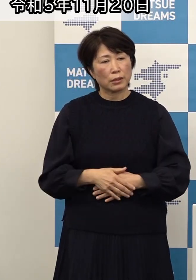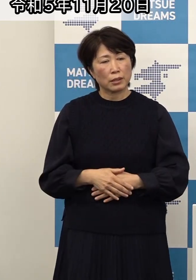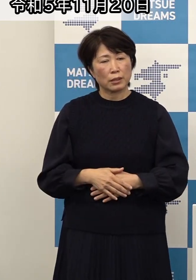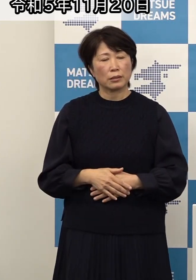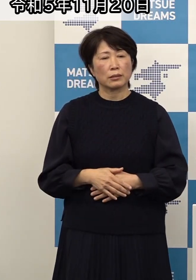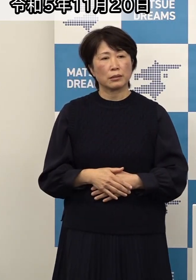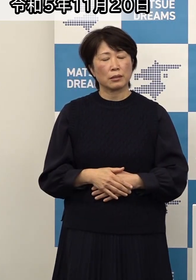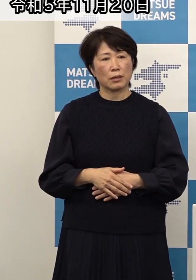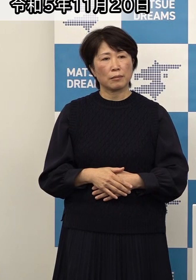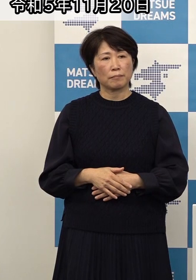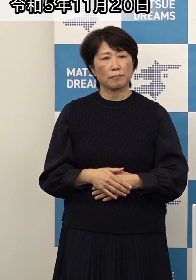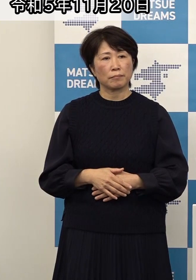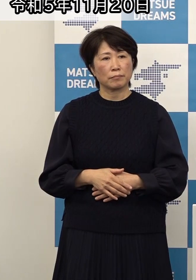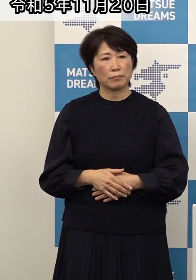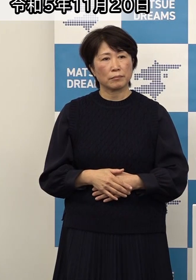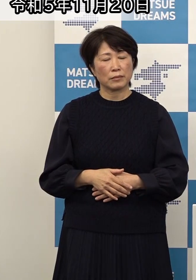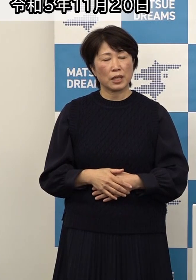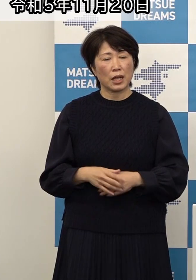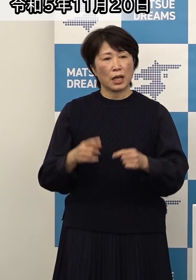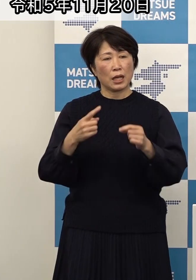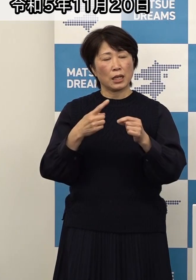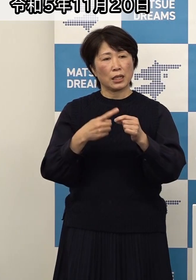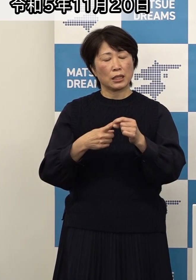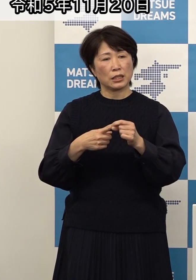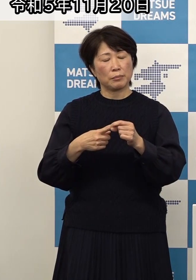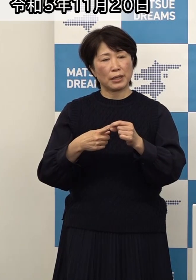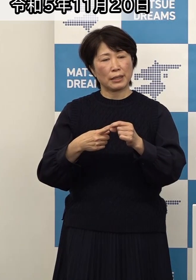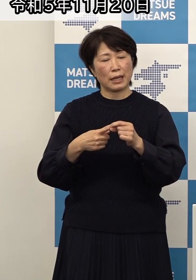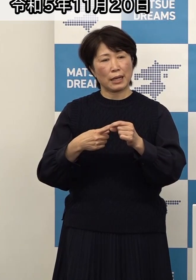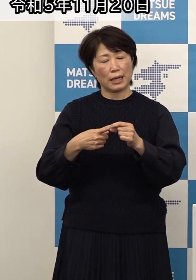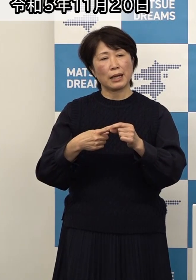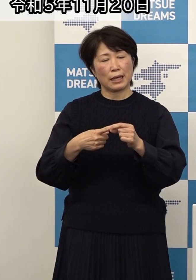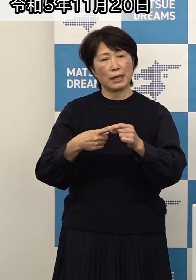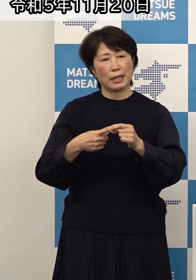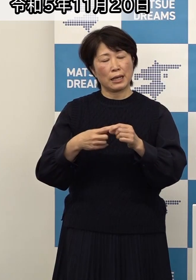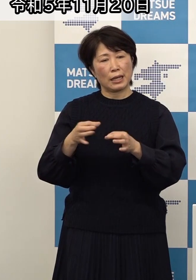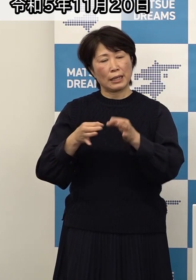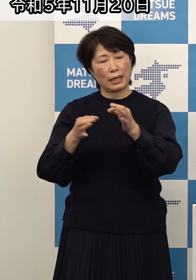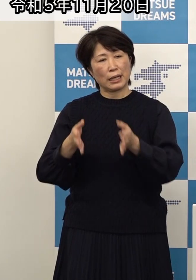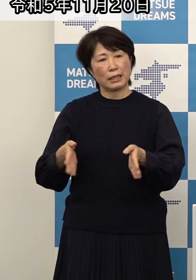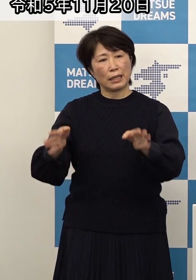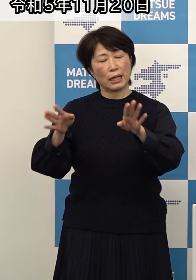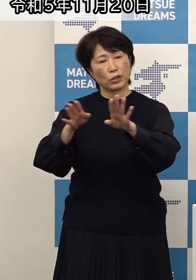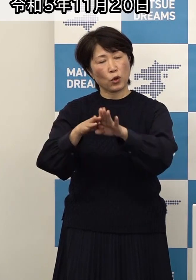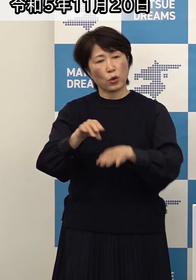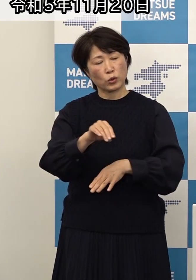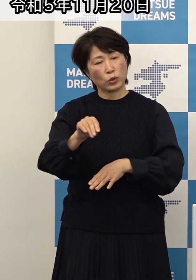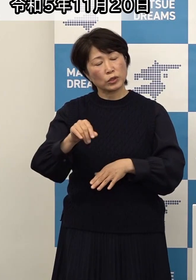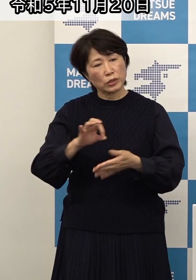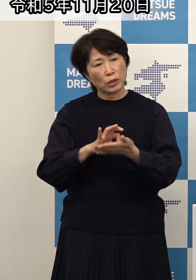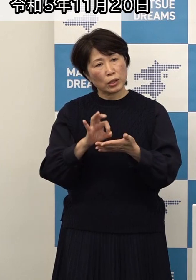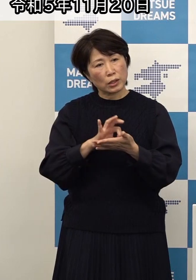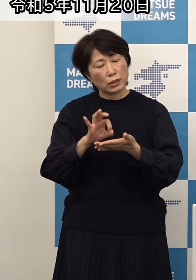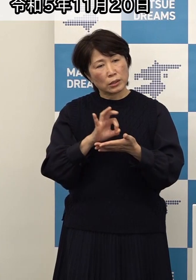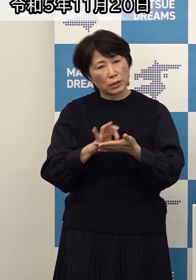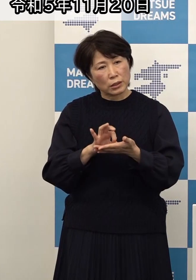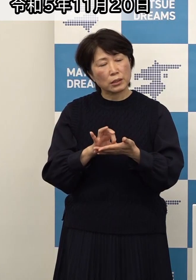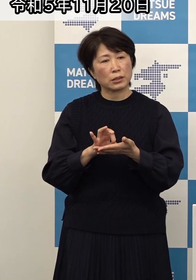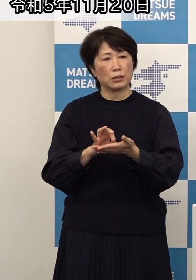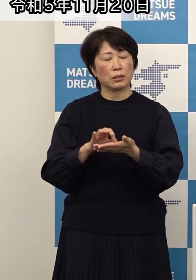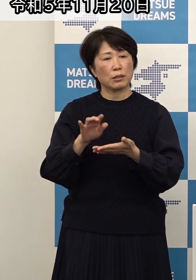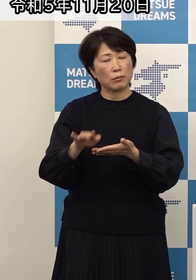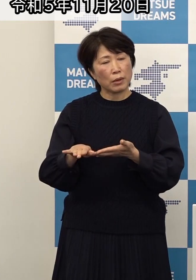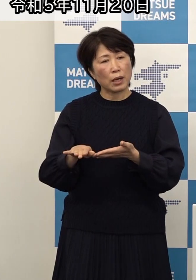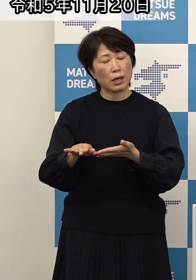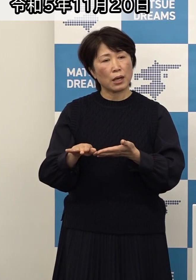関係ないなんですけども、一畑百貨店の跡地利用を含めた駅前再開発について、早ければ今年度中に検